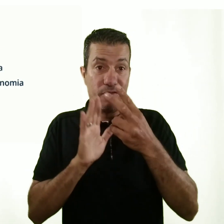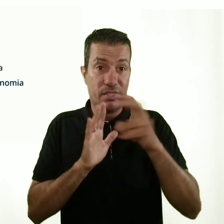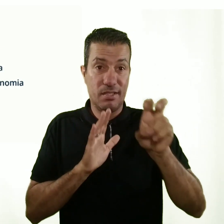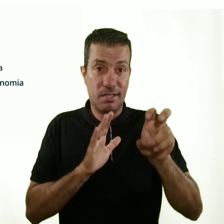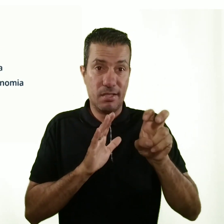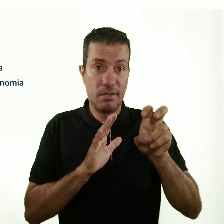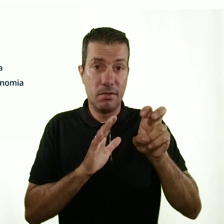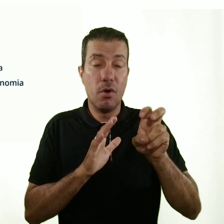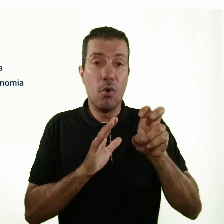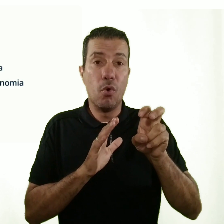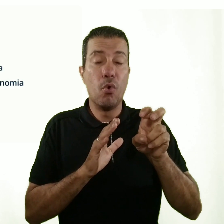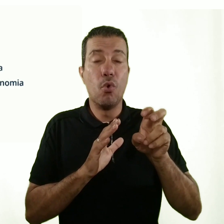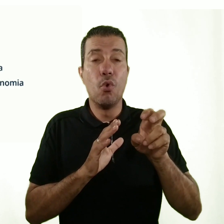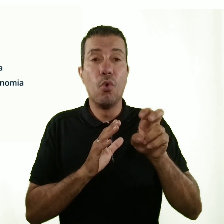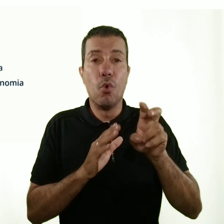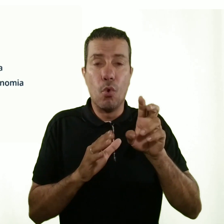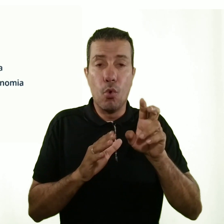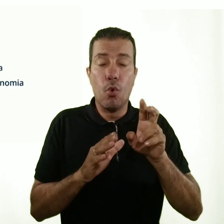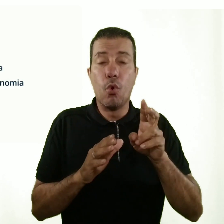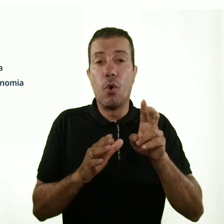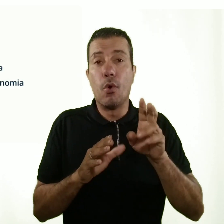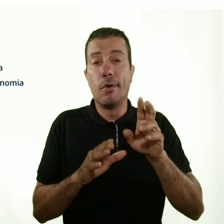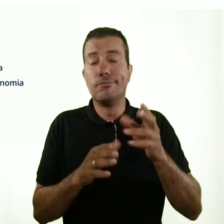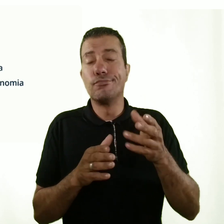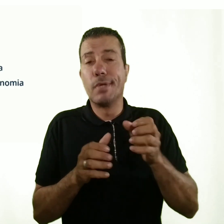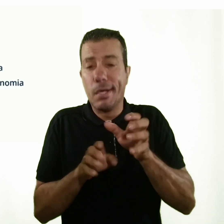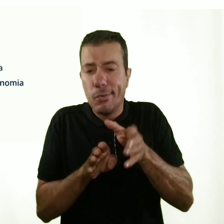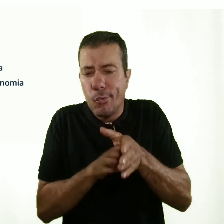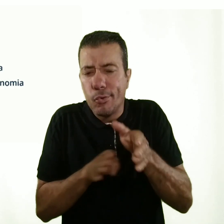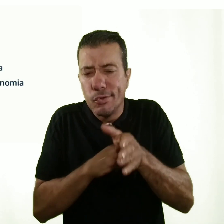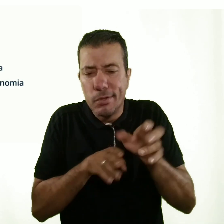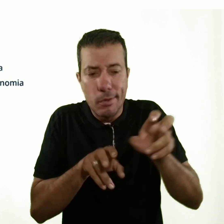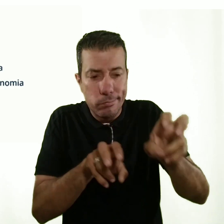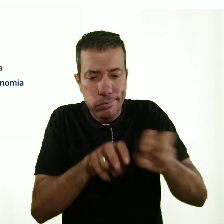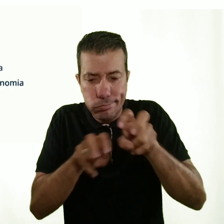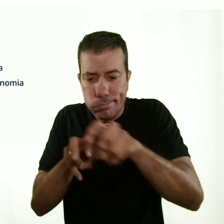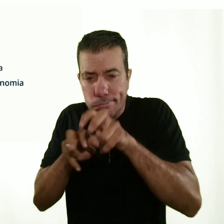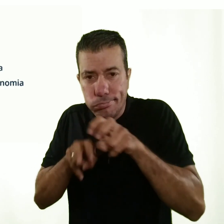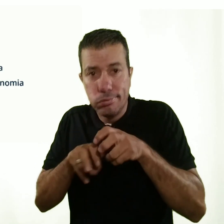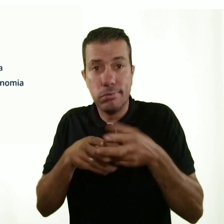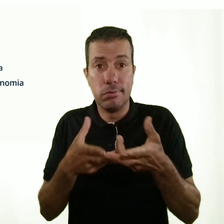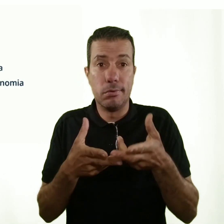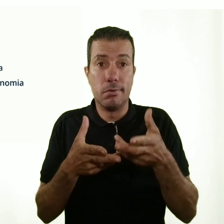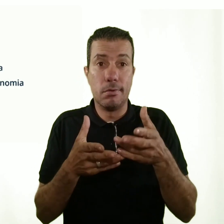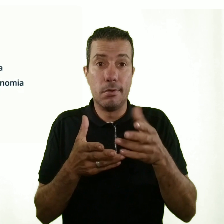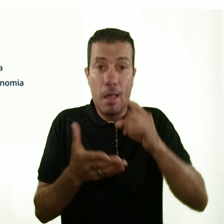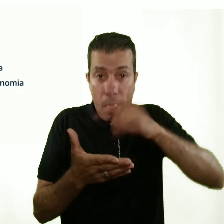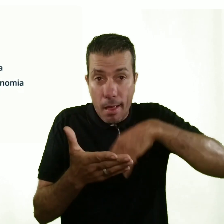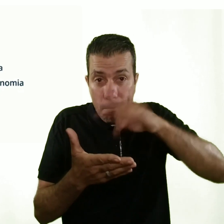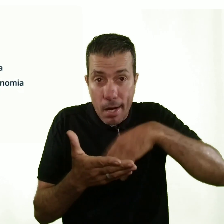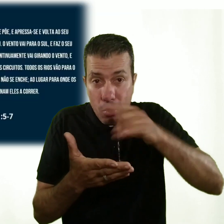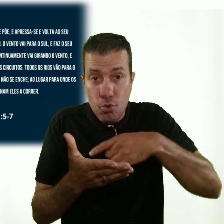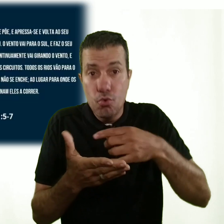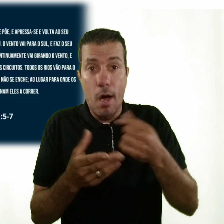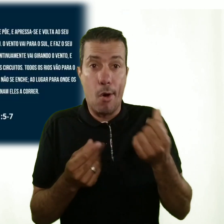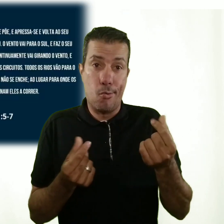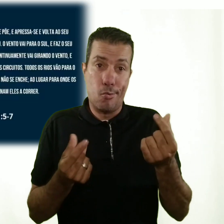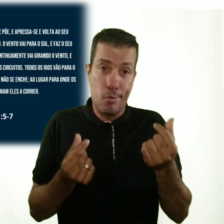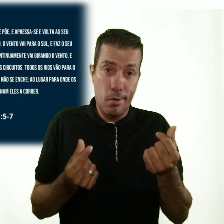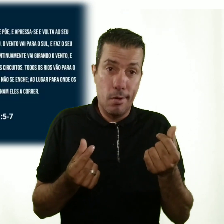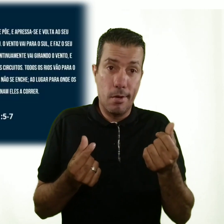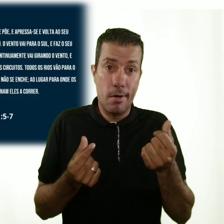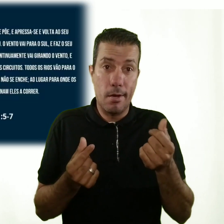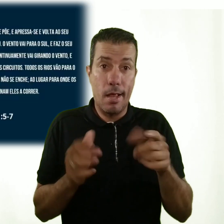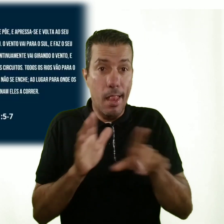sabia? Não precisa se matar. Basta ler aqui. Tem o manual de macroeconomia, tem leis civis, tem leis